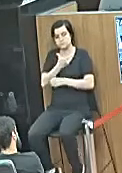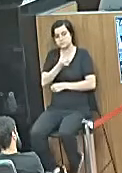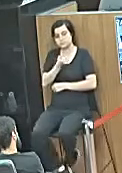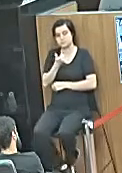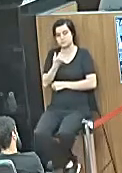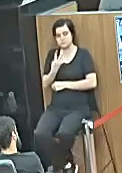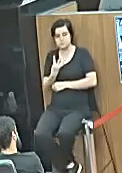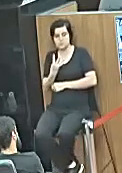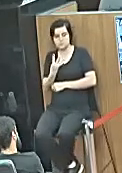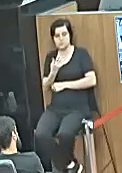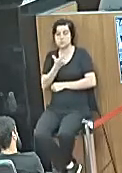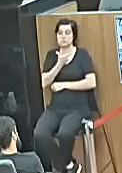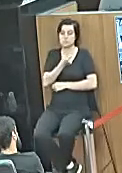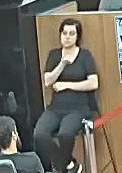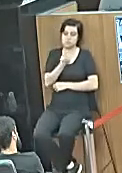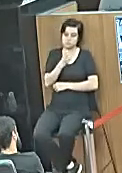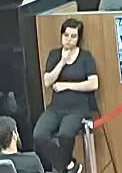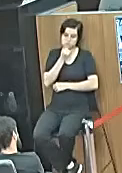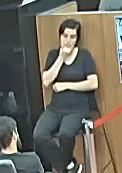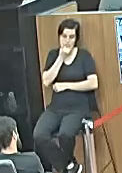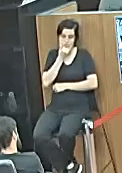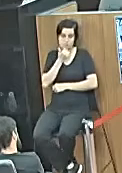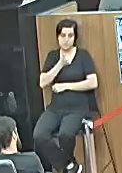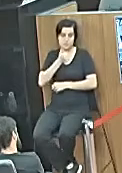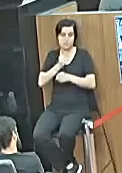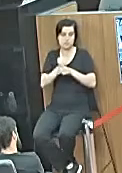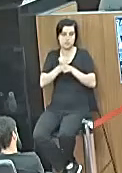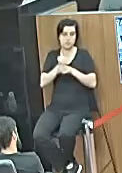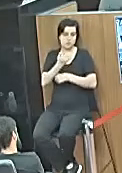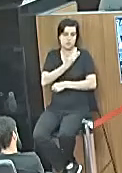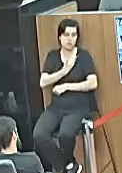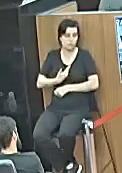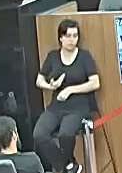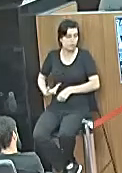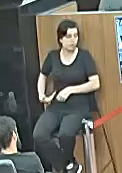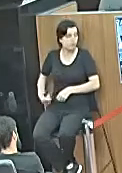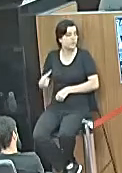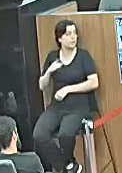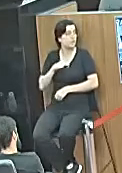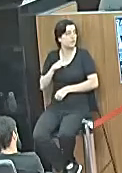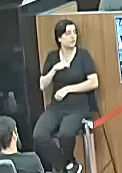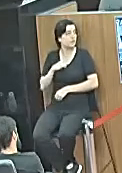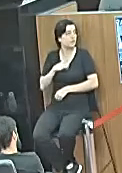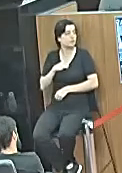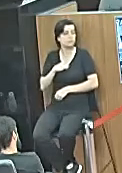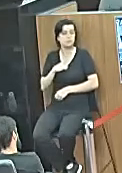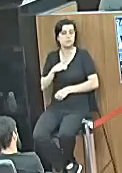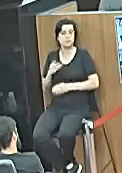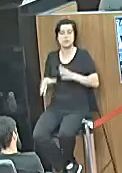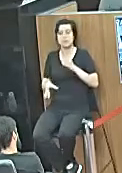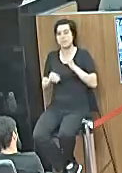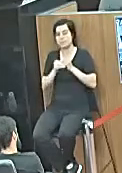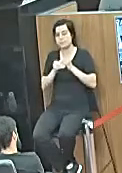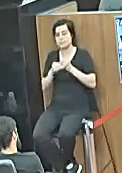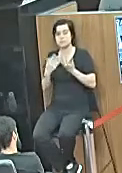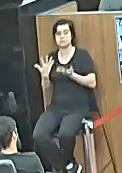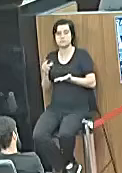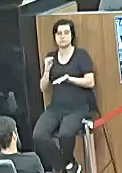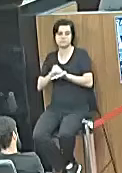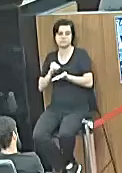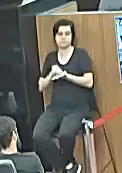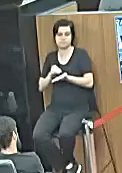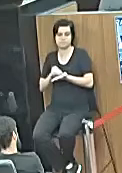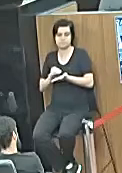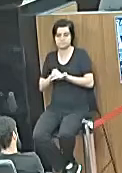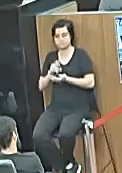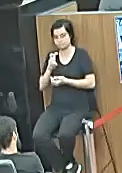em 2015 desculpa é um primeiro ano de governo que a execução financeira das da 1ª cp também ficaram pouco abaixo